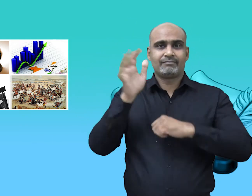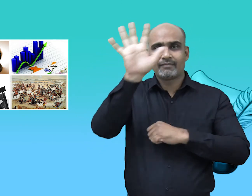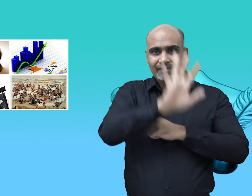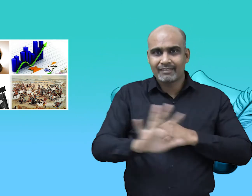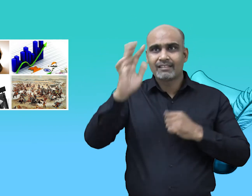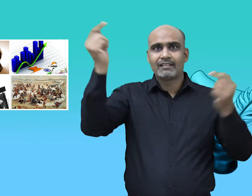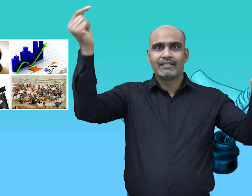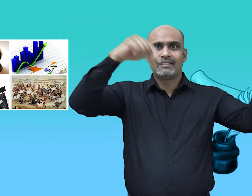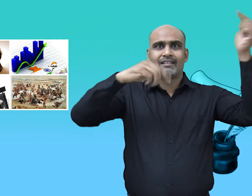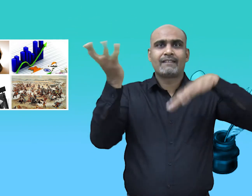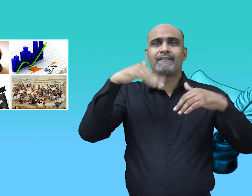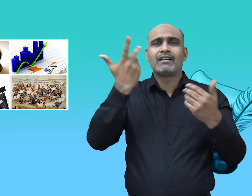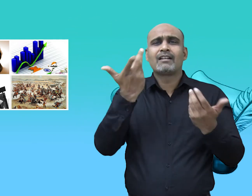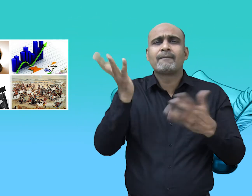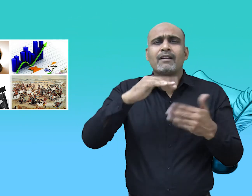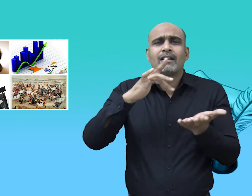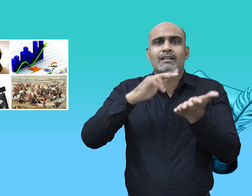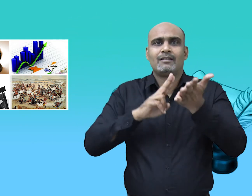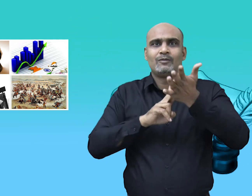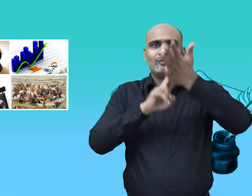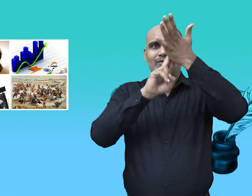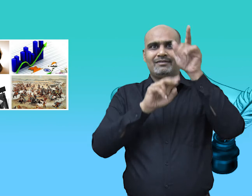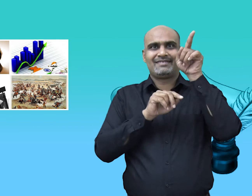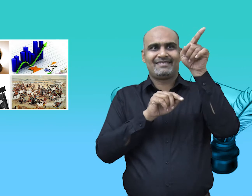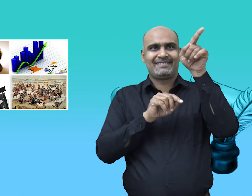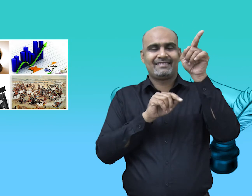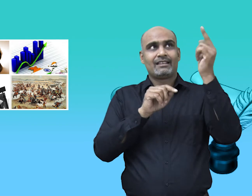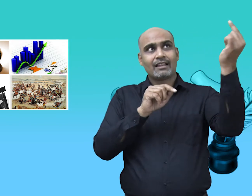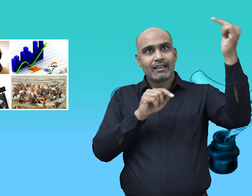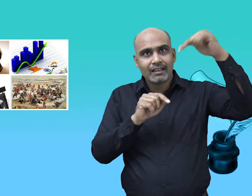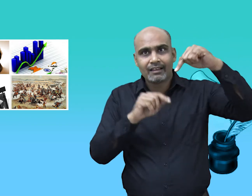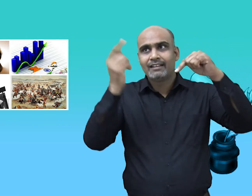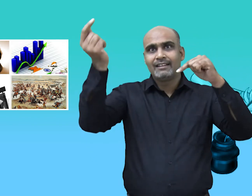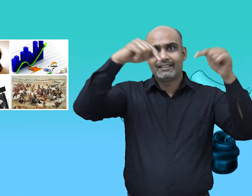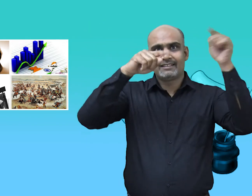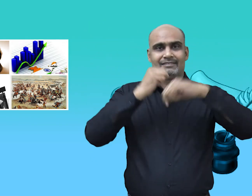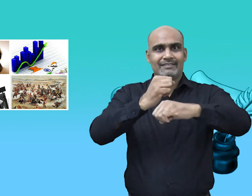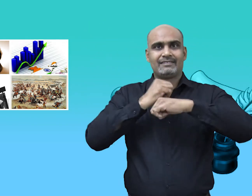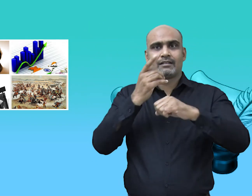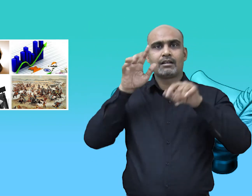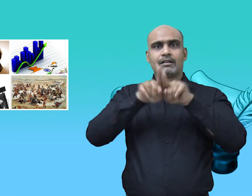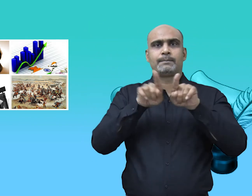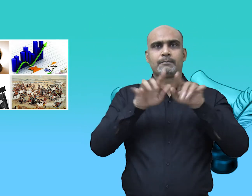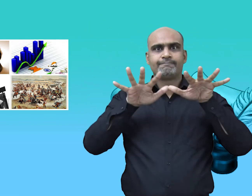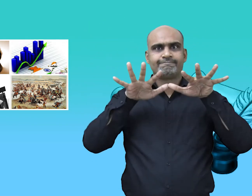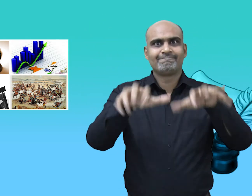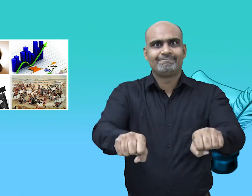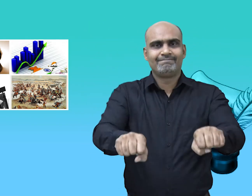समय उत्तर भारत की ओर से भारत देश पर आक्रमण हुआ करते थे।